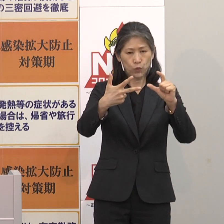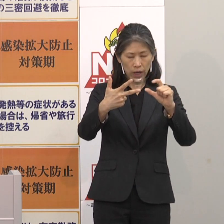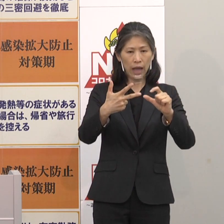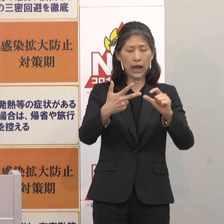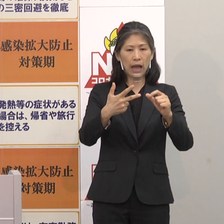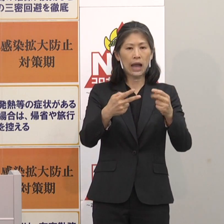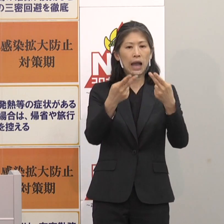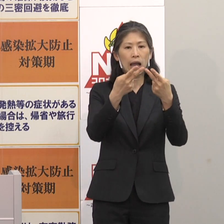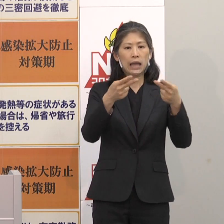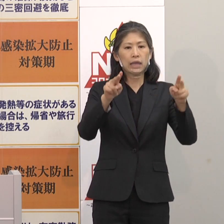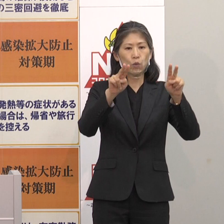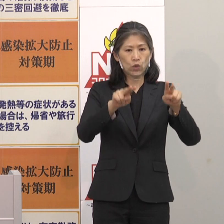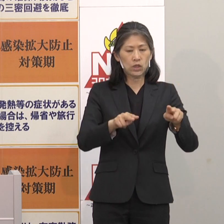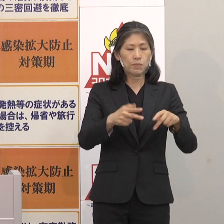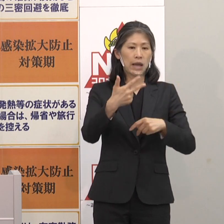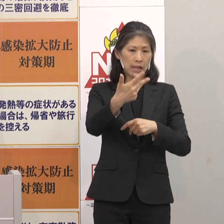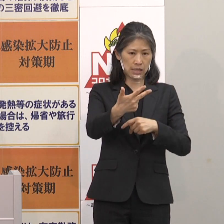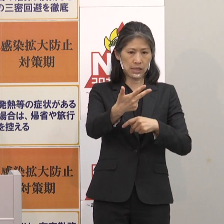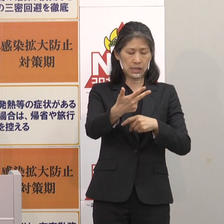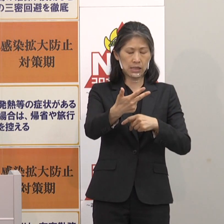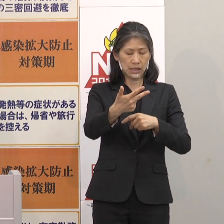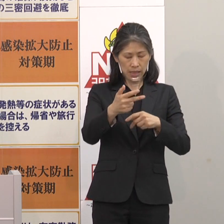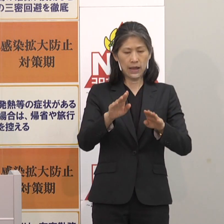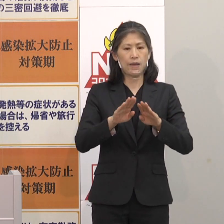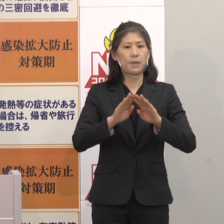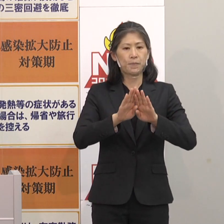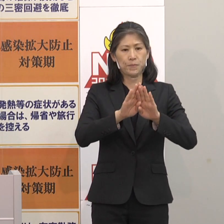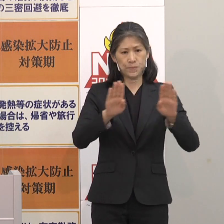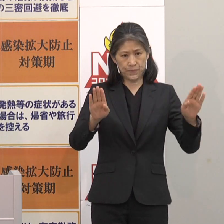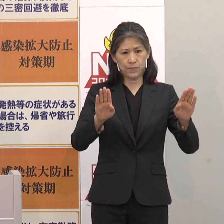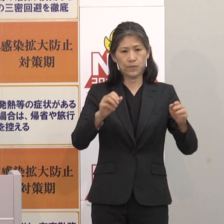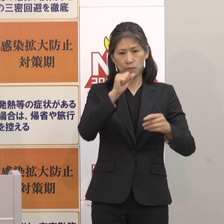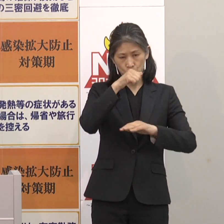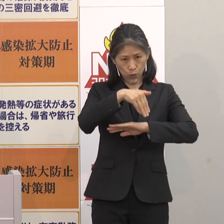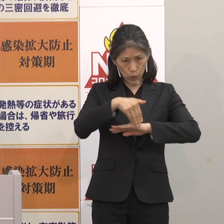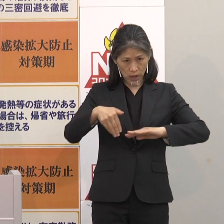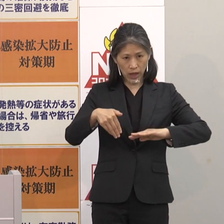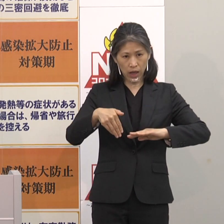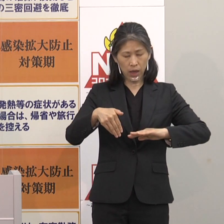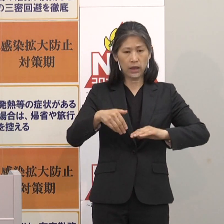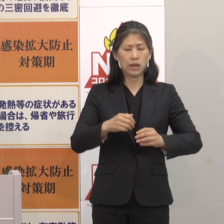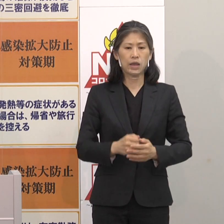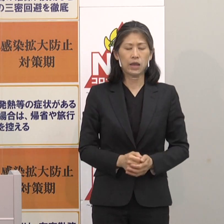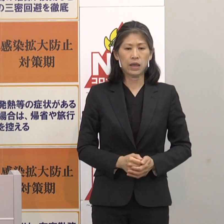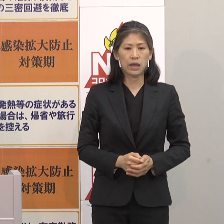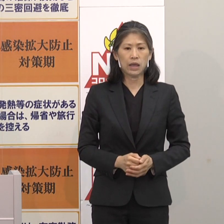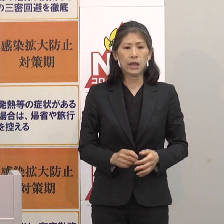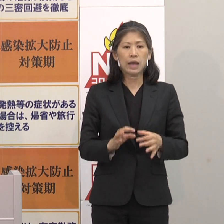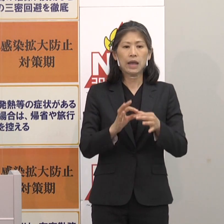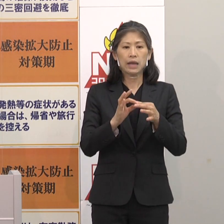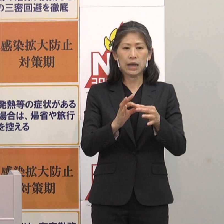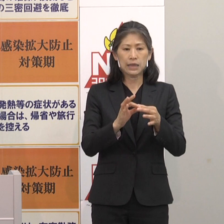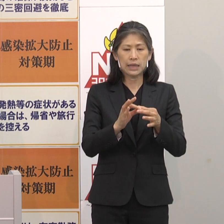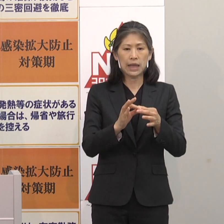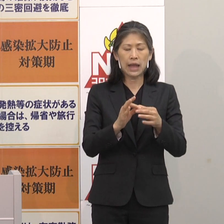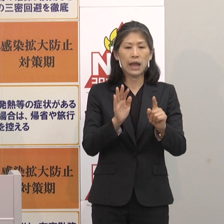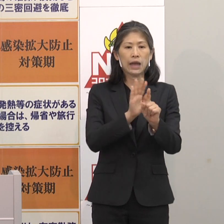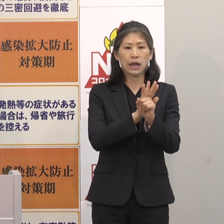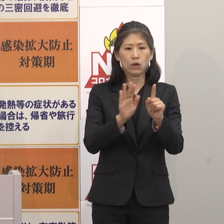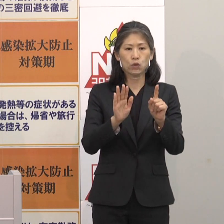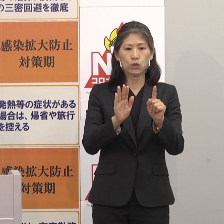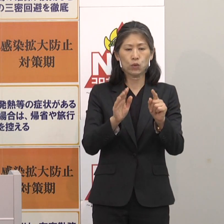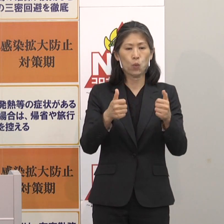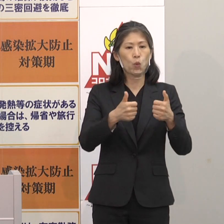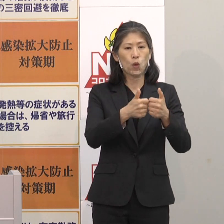催される見通しとなってますけれども、これの関係閣僚会議、特に、情報